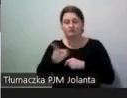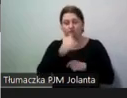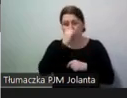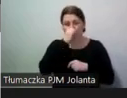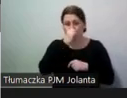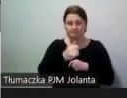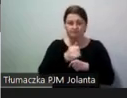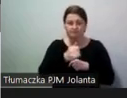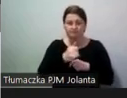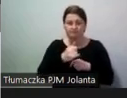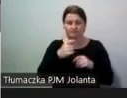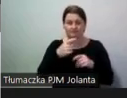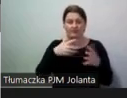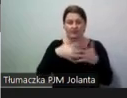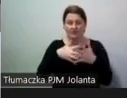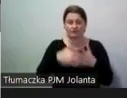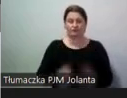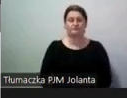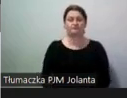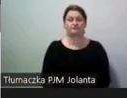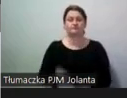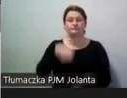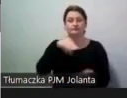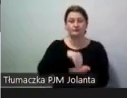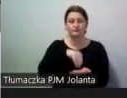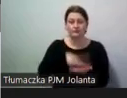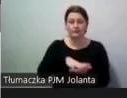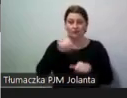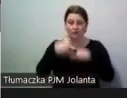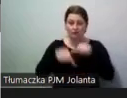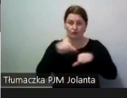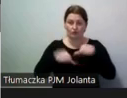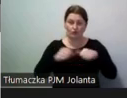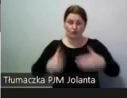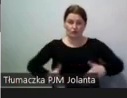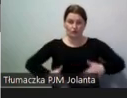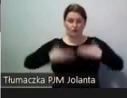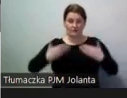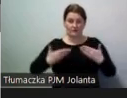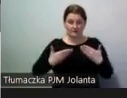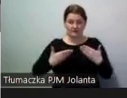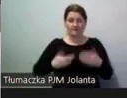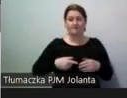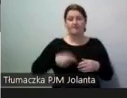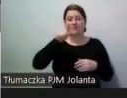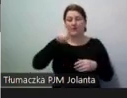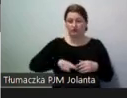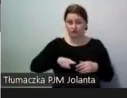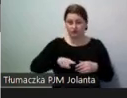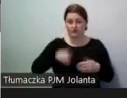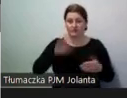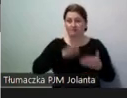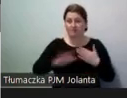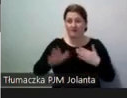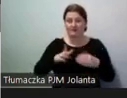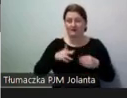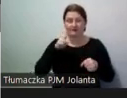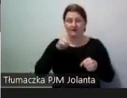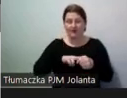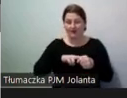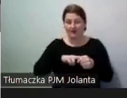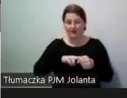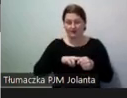testu. Wpisujemy również rok urodzenia osoby badanej, miesiąc, czyli bez daty dziennej,